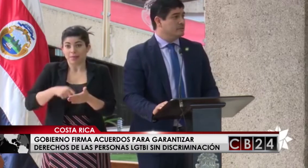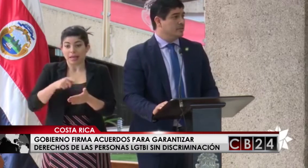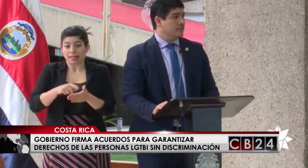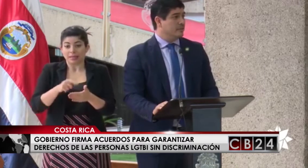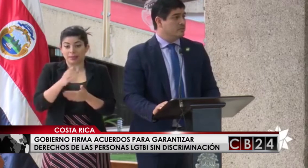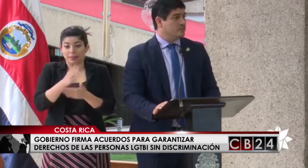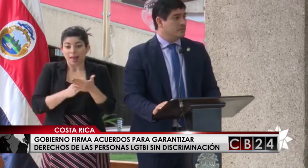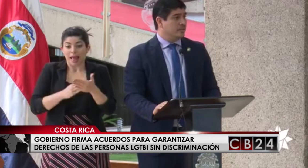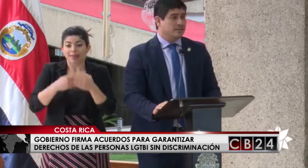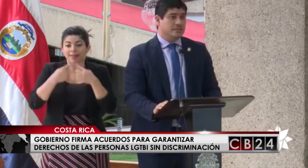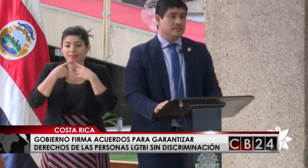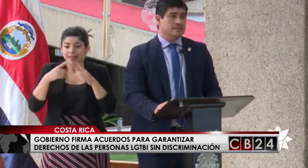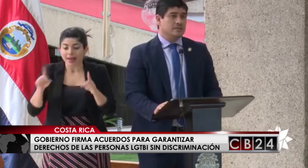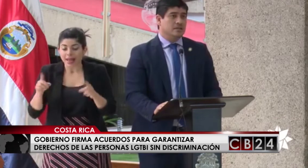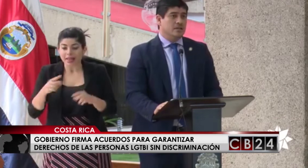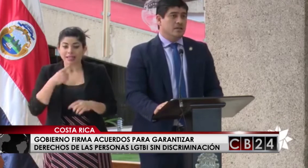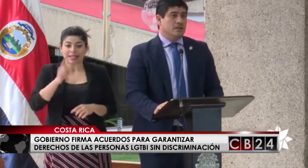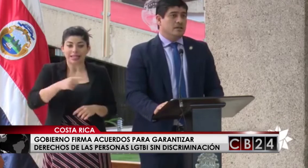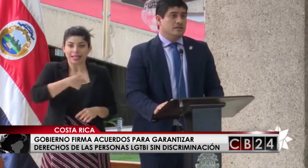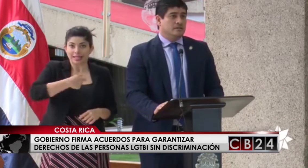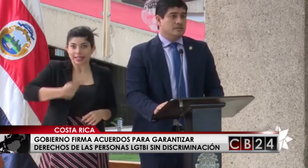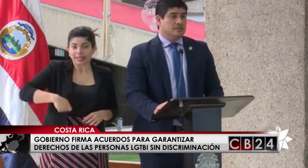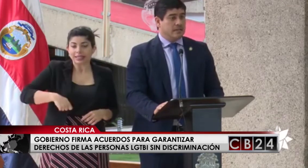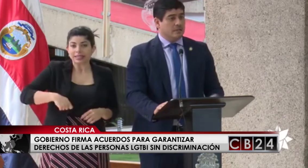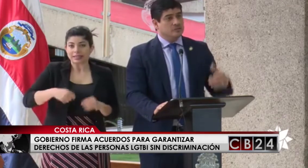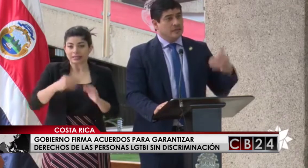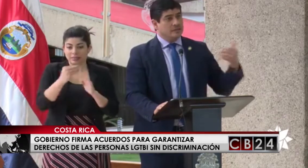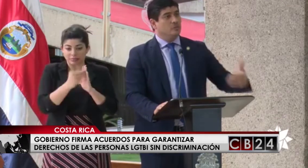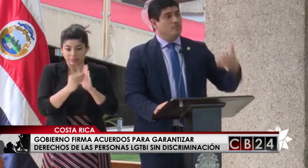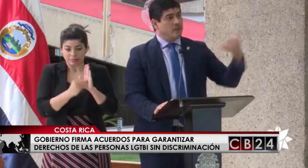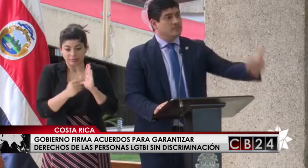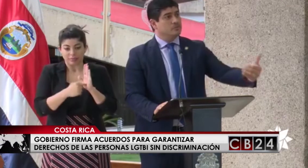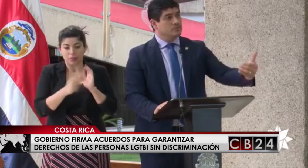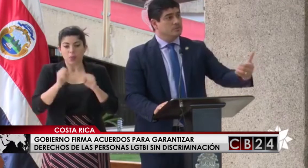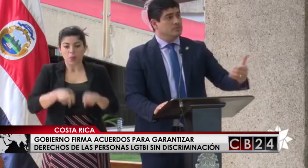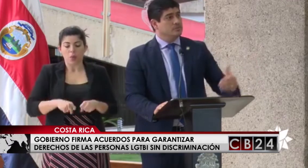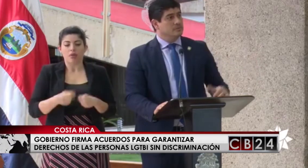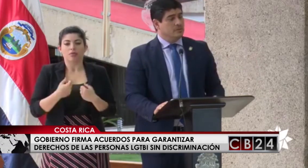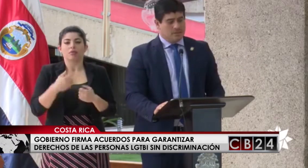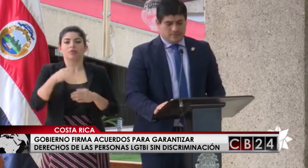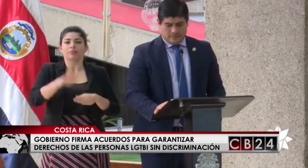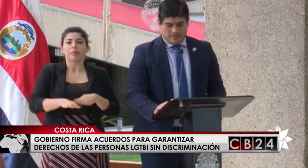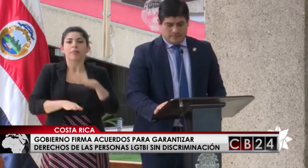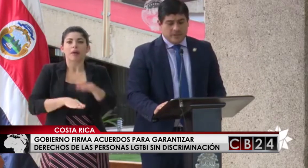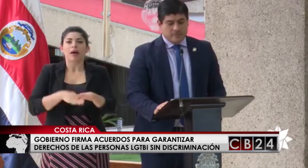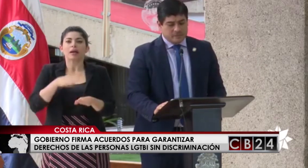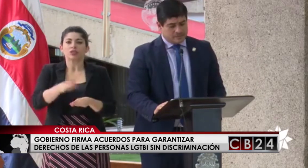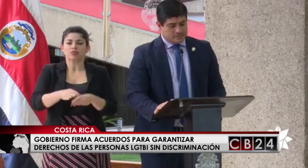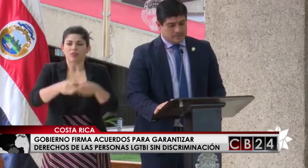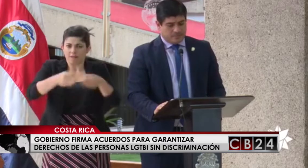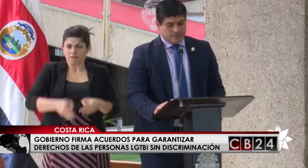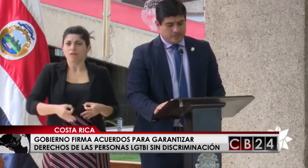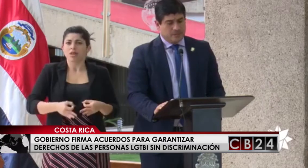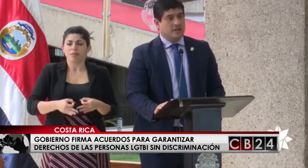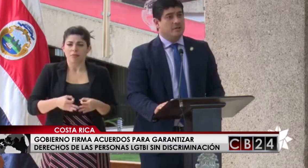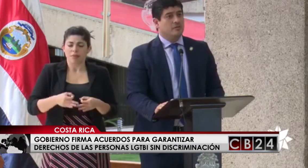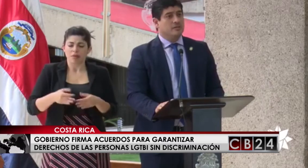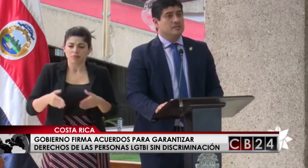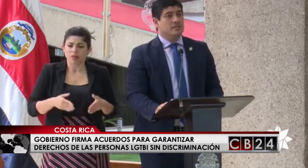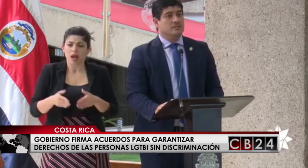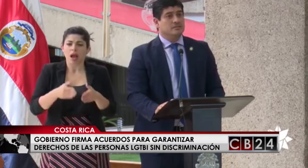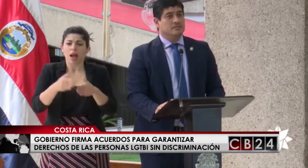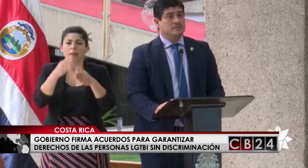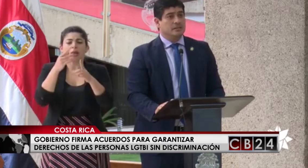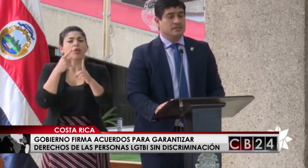piezas de decretos y directrices sigamos dando pasos firmes en el camino